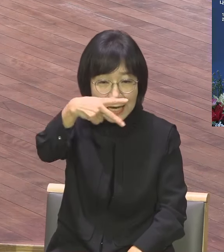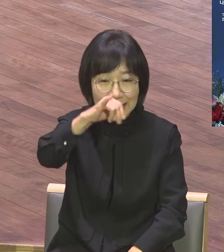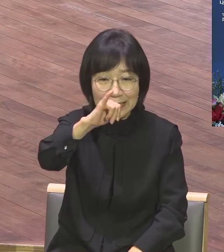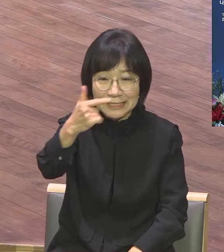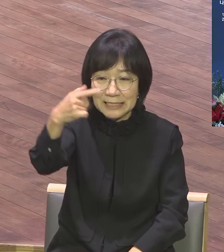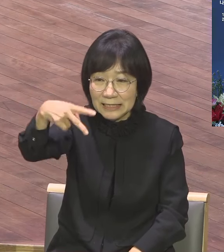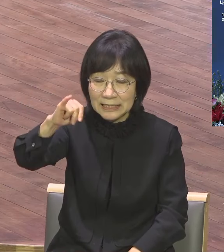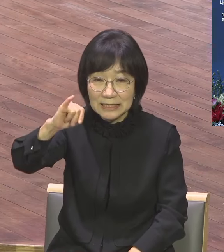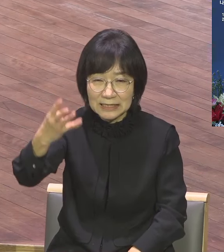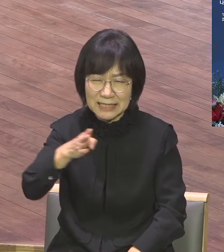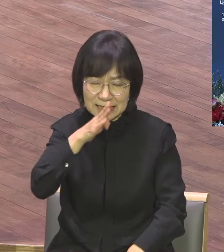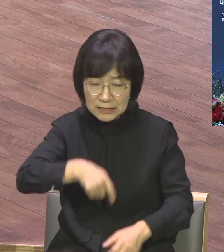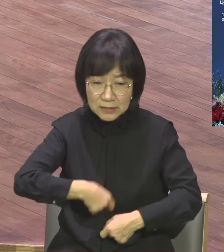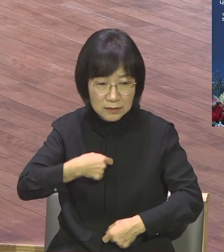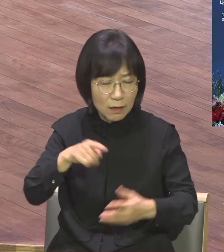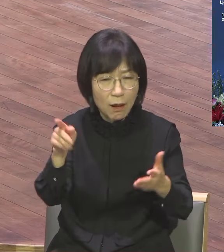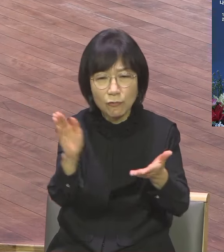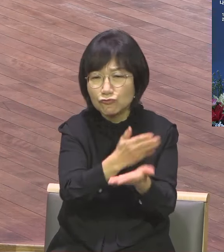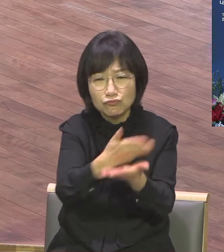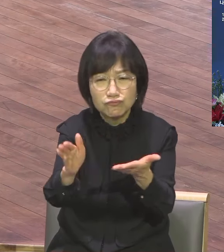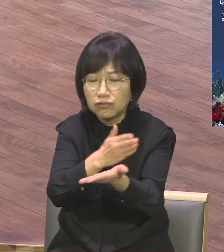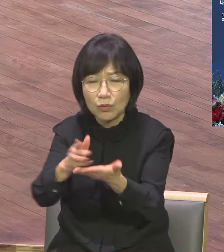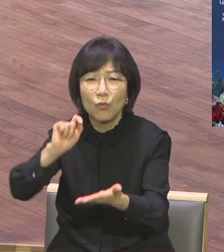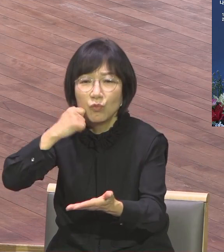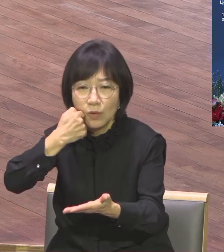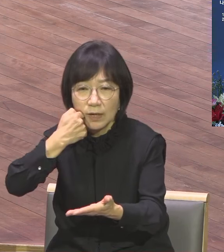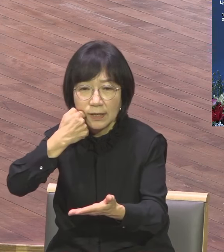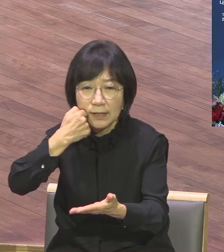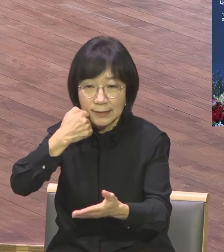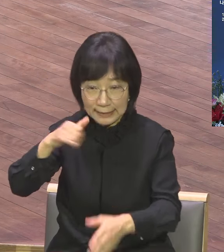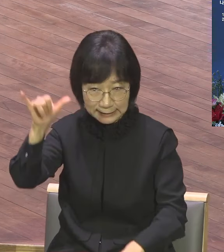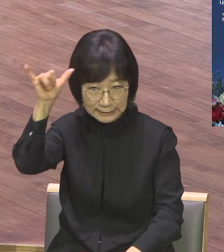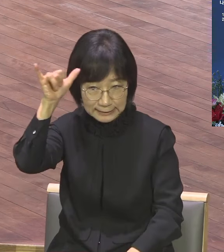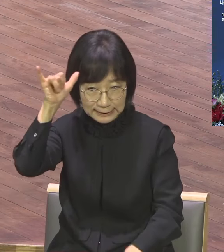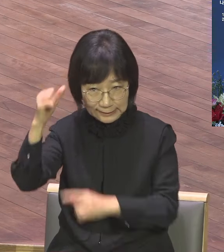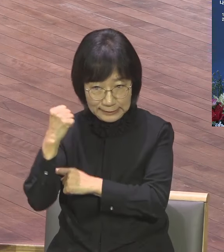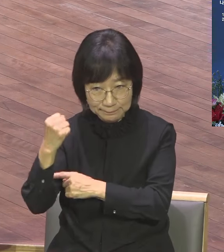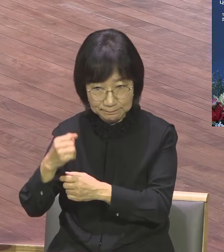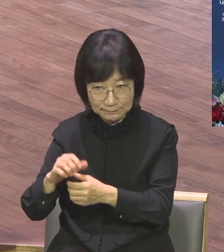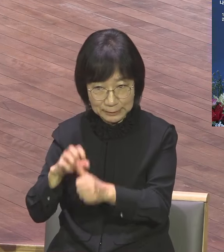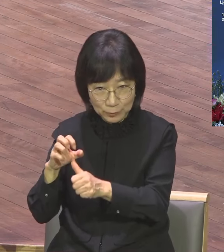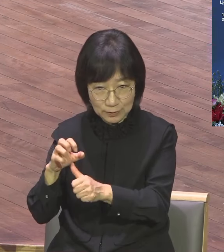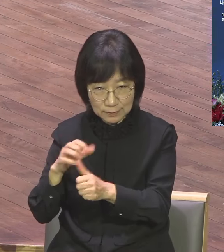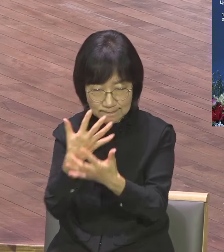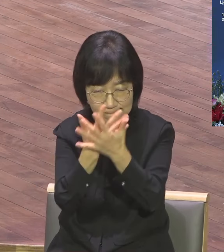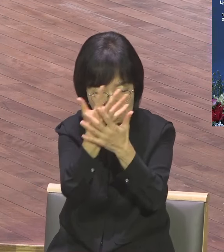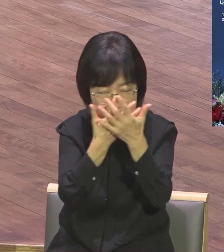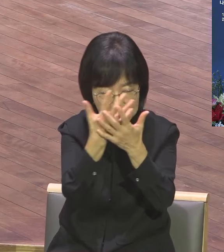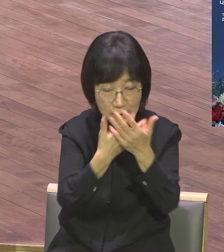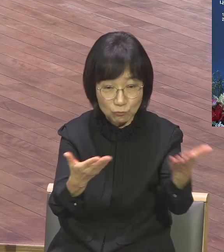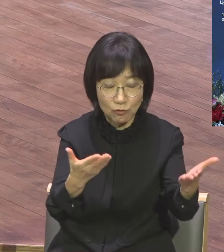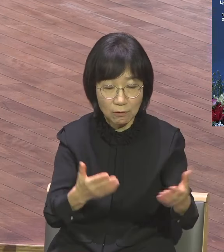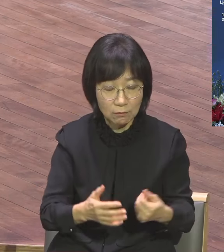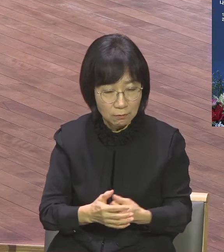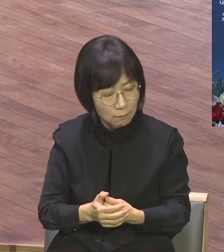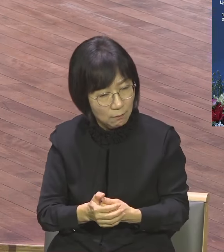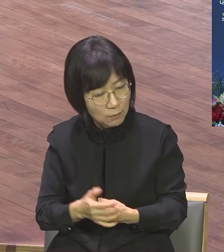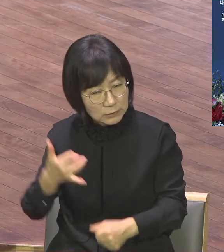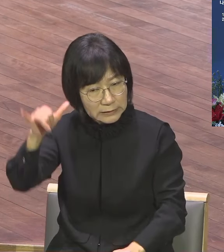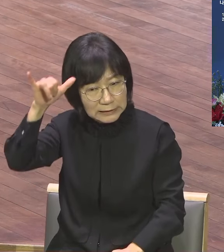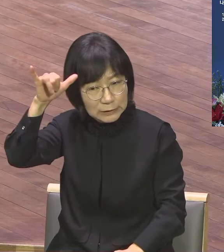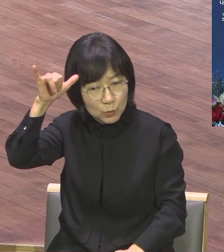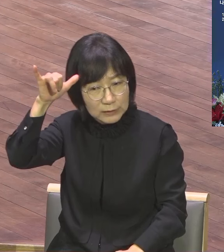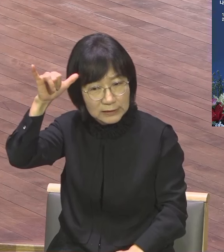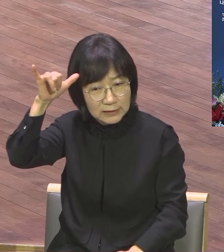어센틱. 이것은 이런 양상을 반영하는 단어예요. 쉽게 설명하면 인공지능을